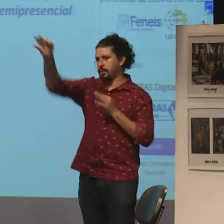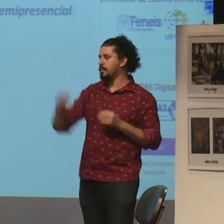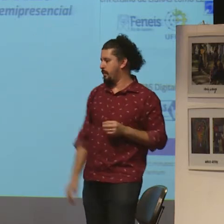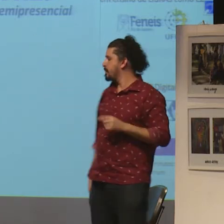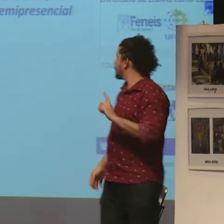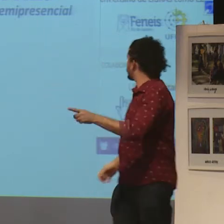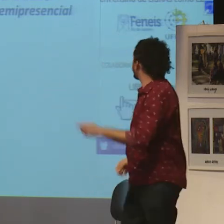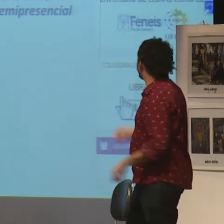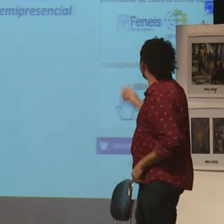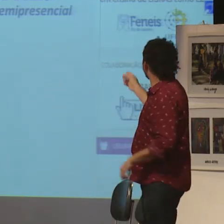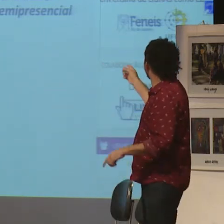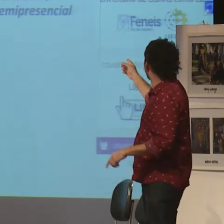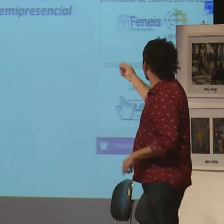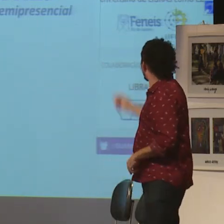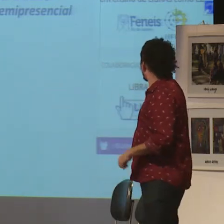do ensino à distância também.